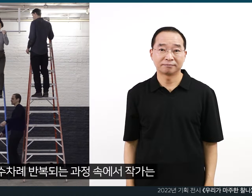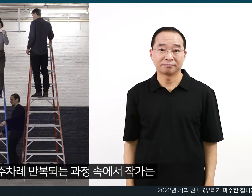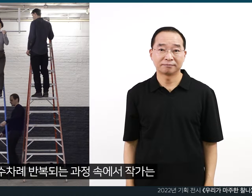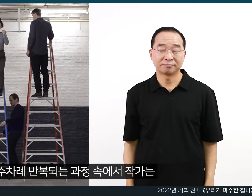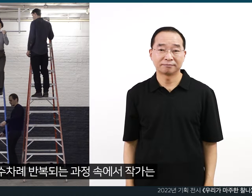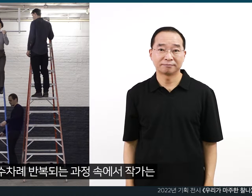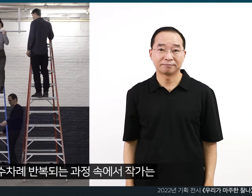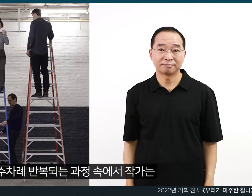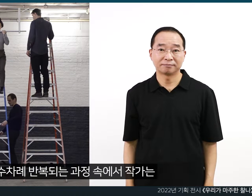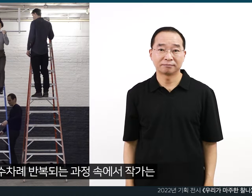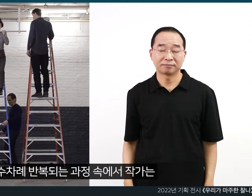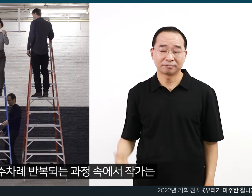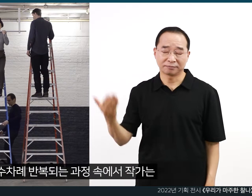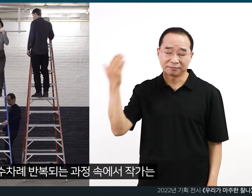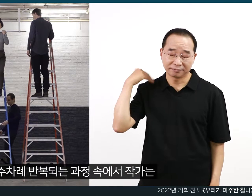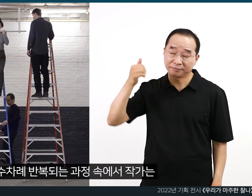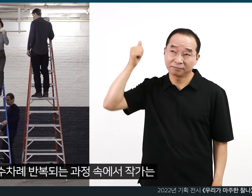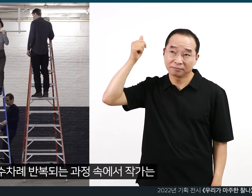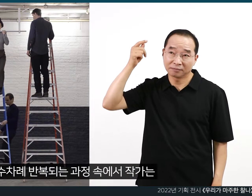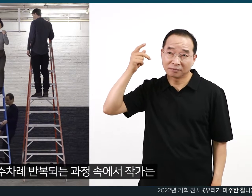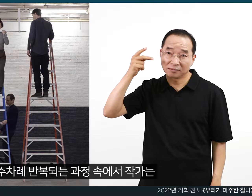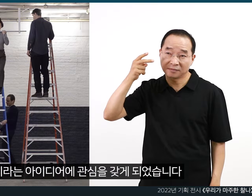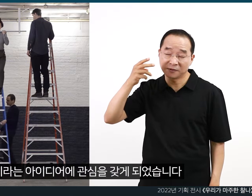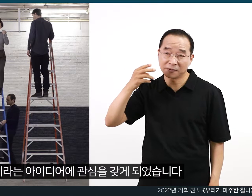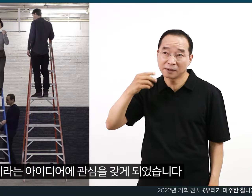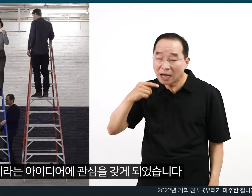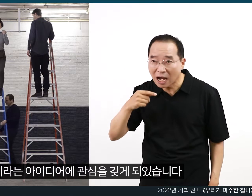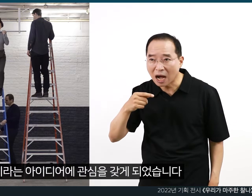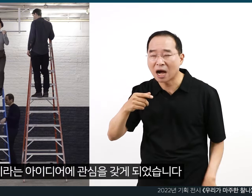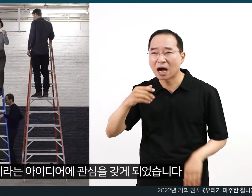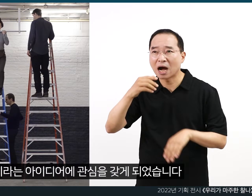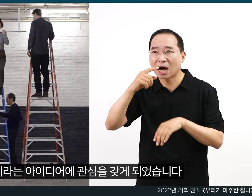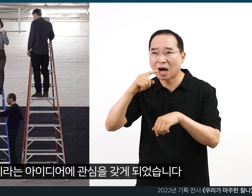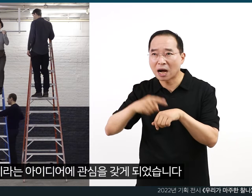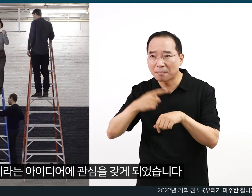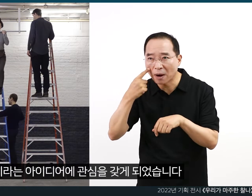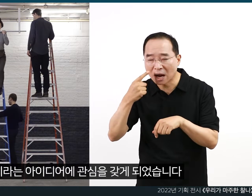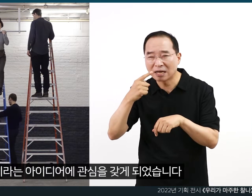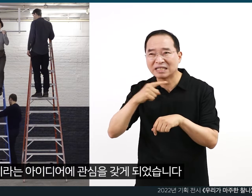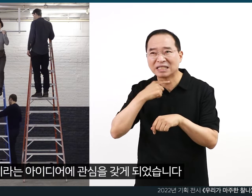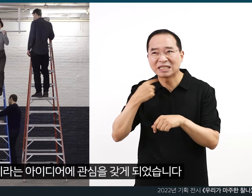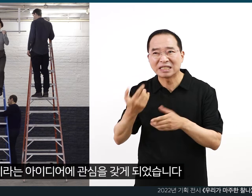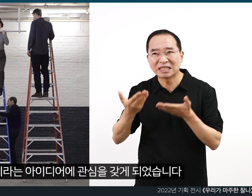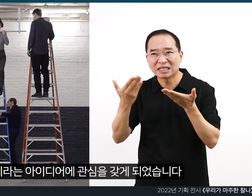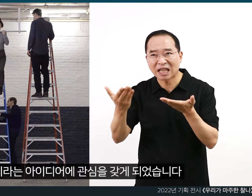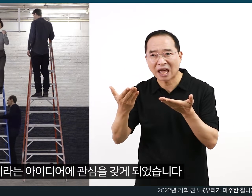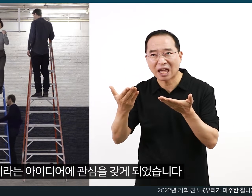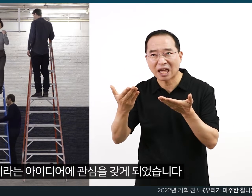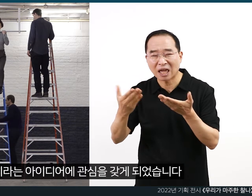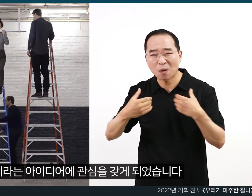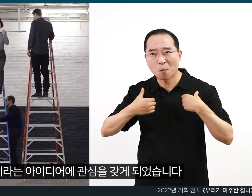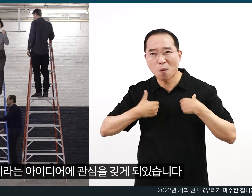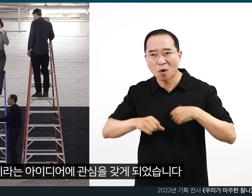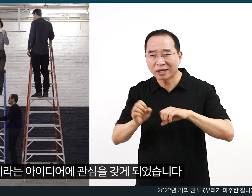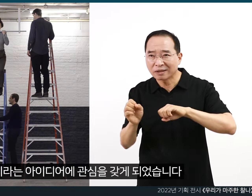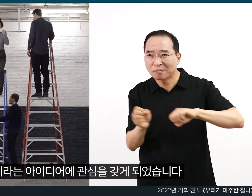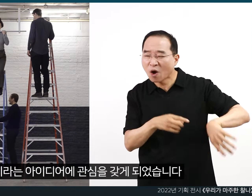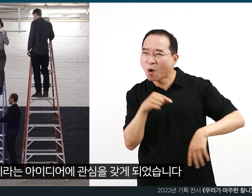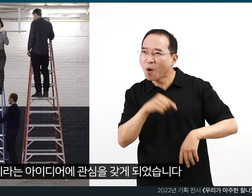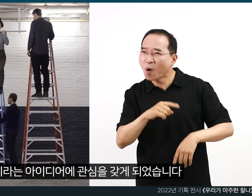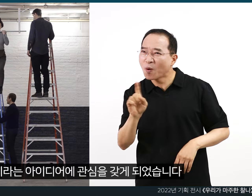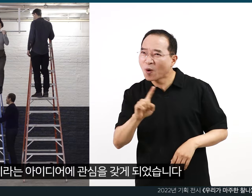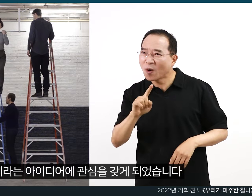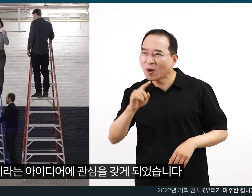수차례 반복되는 과정 속에서 작가는 희생이라는 아이디어에 관심을 갖게 되었습니다.